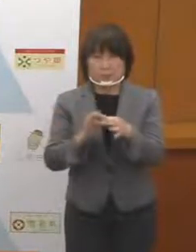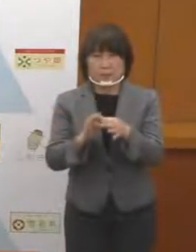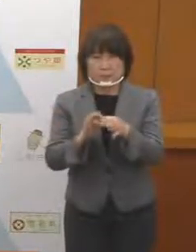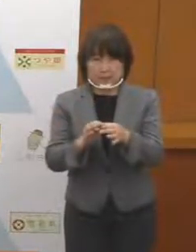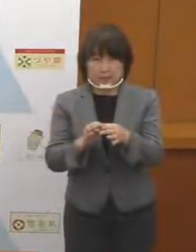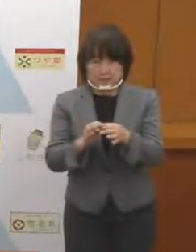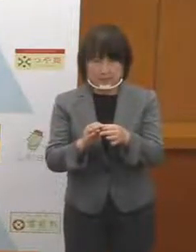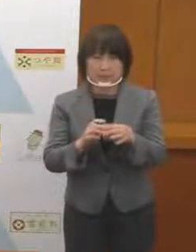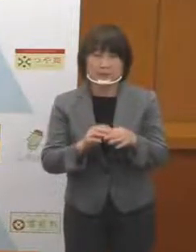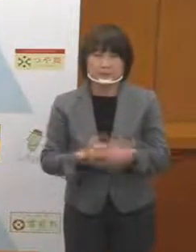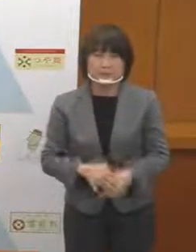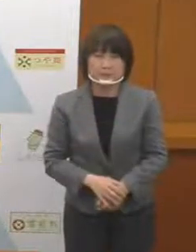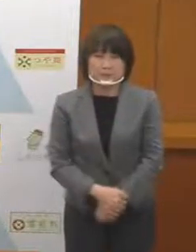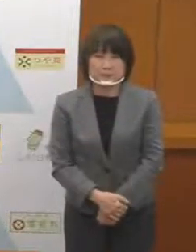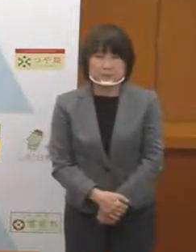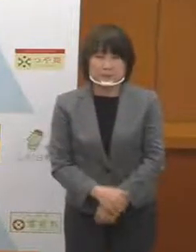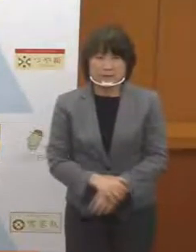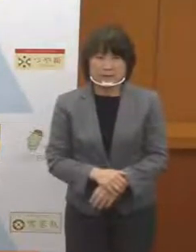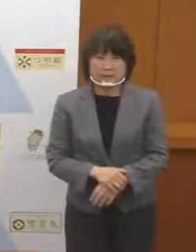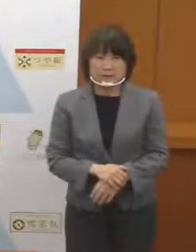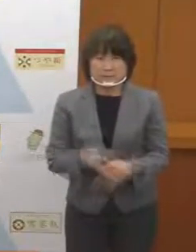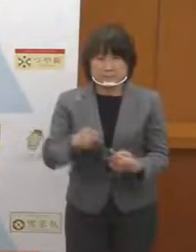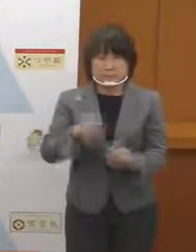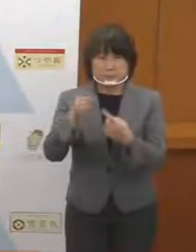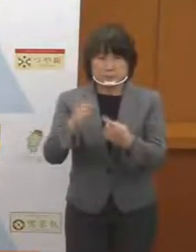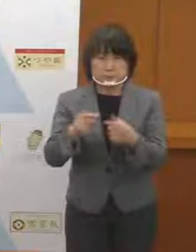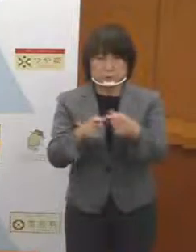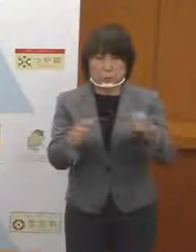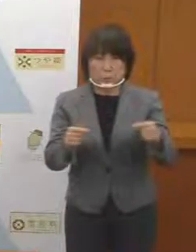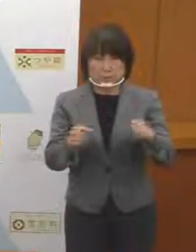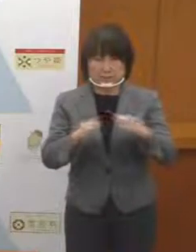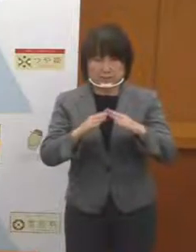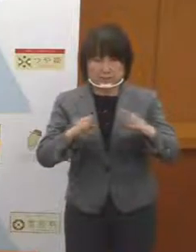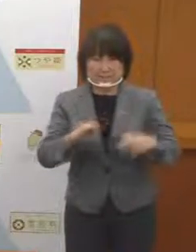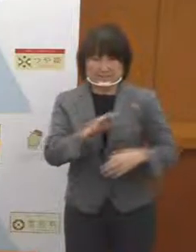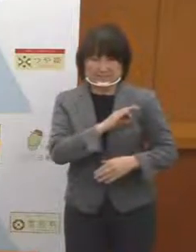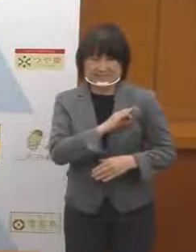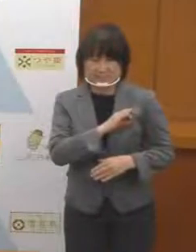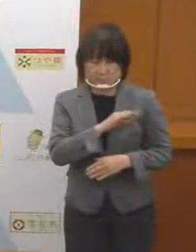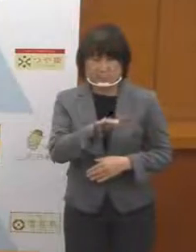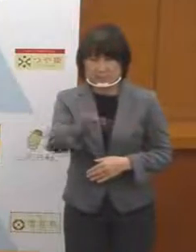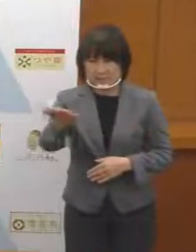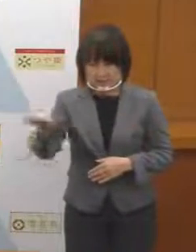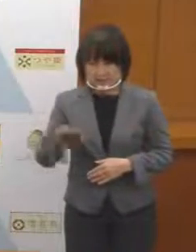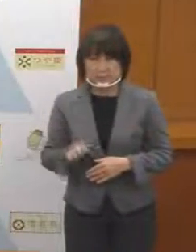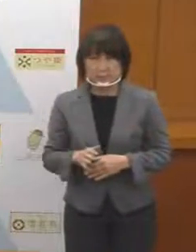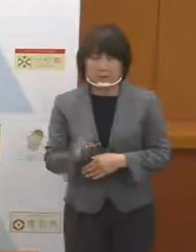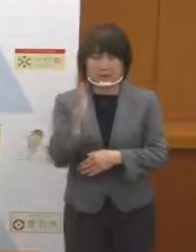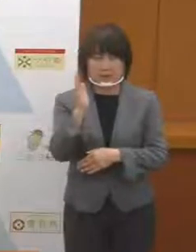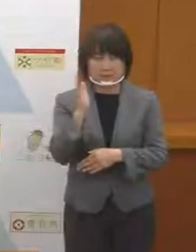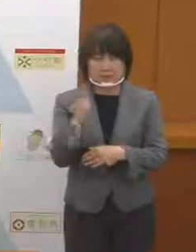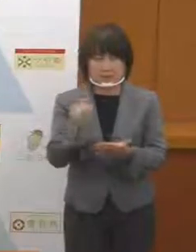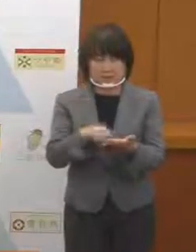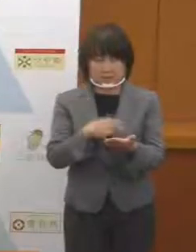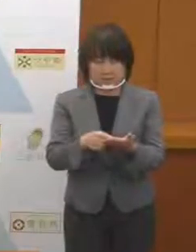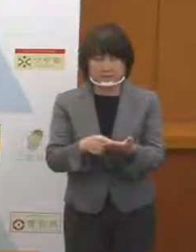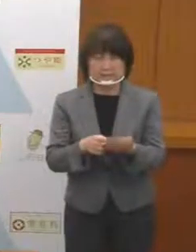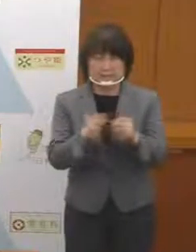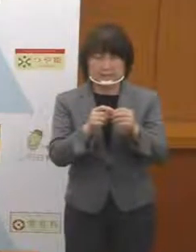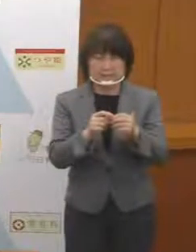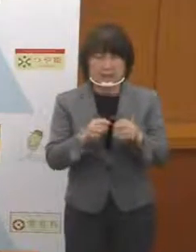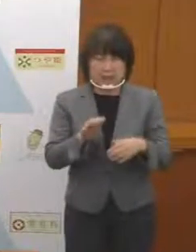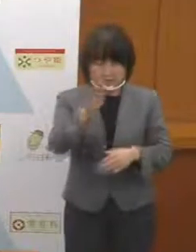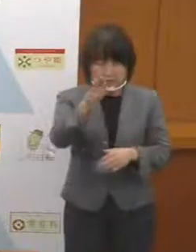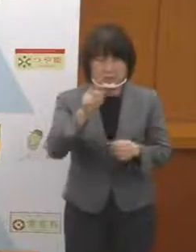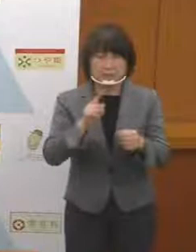ということですが県選出国会議員の皆様にはこれまでも県政課題の解決や県政発展の